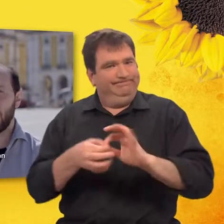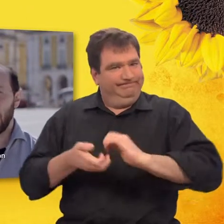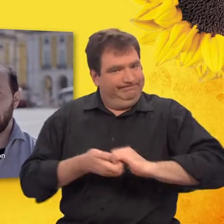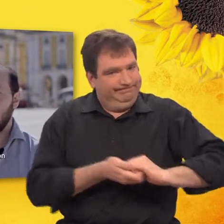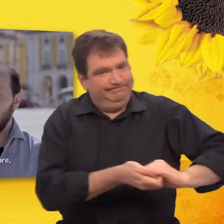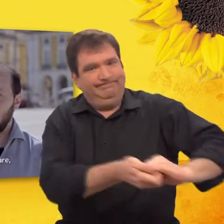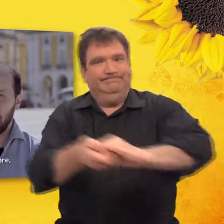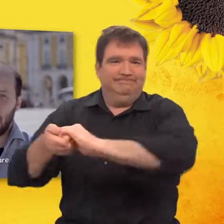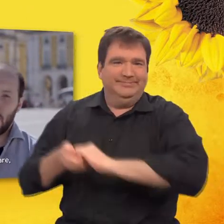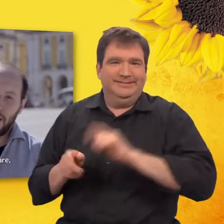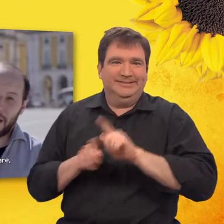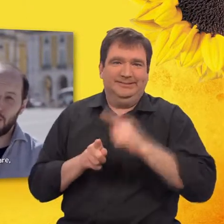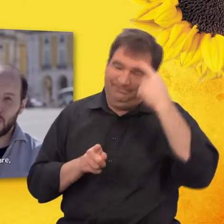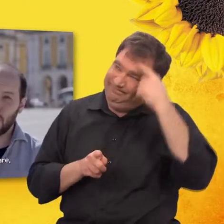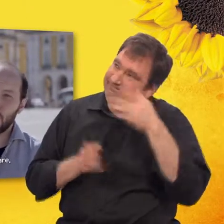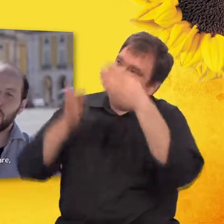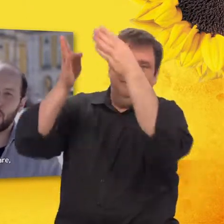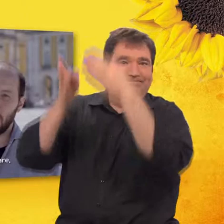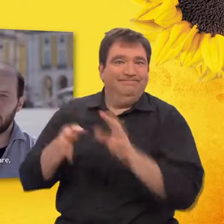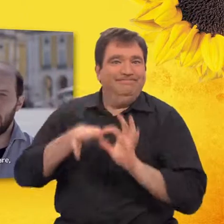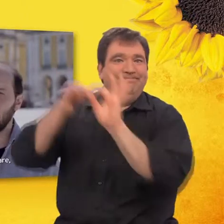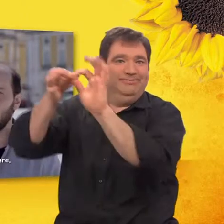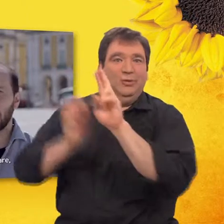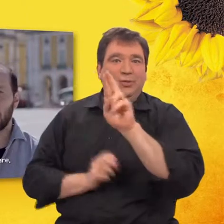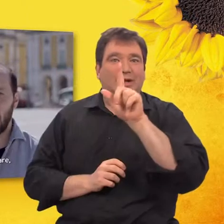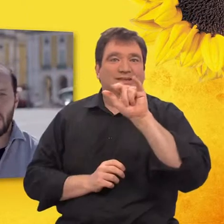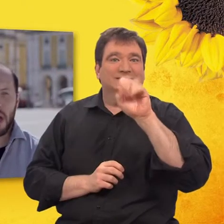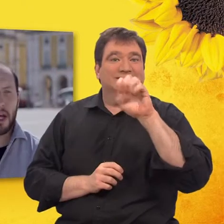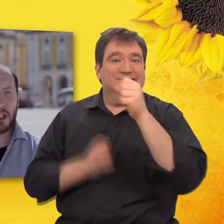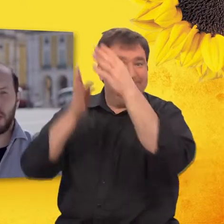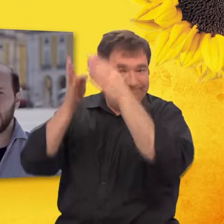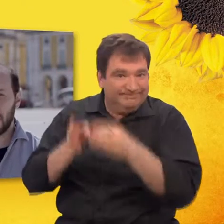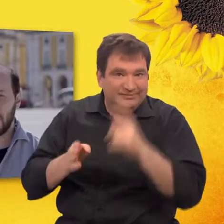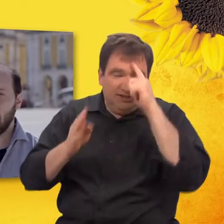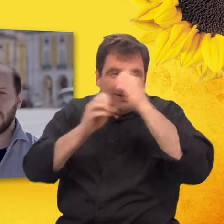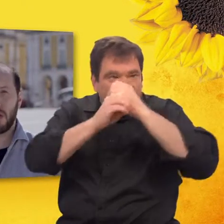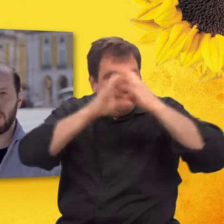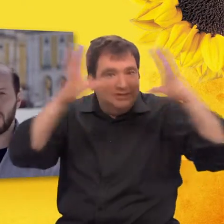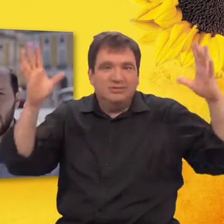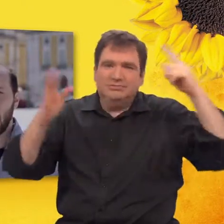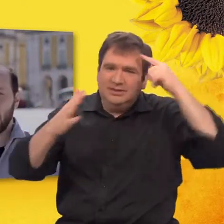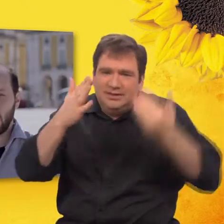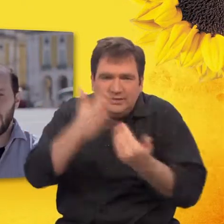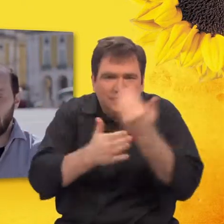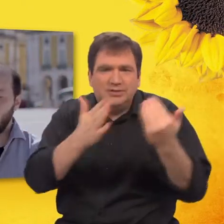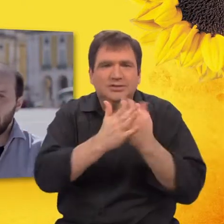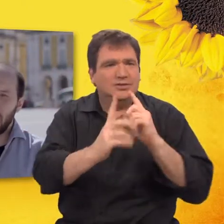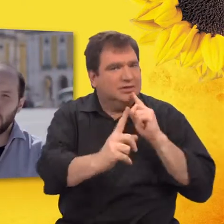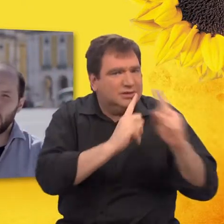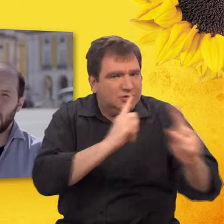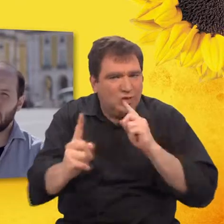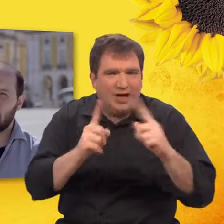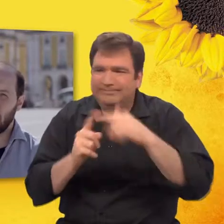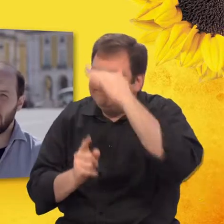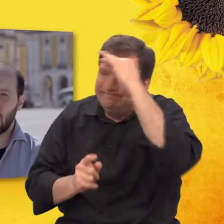integração europeia, baseado nas virtudes que associamos normalmente a Ulysses, que são as da imaginação, da inovação, do diálogo e